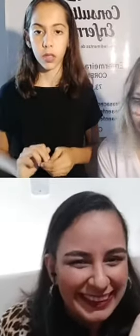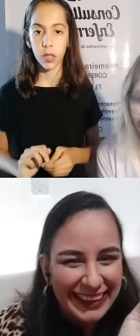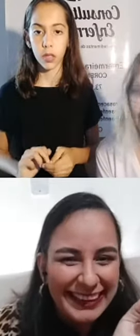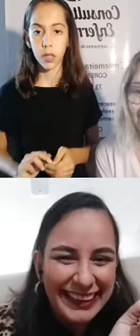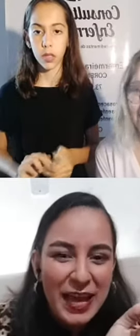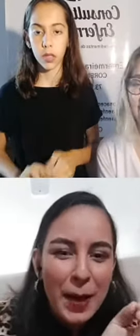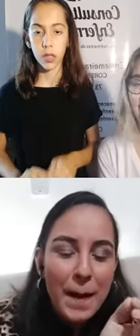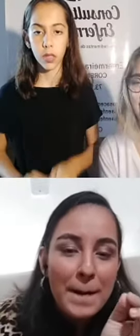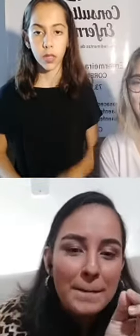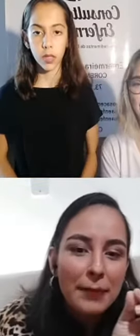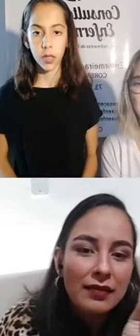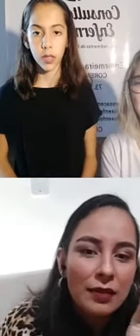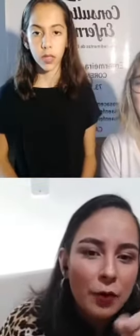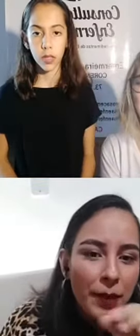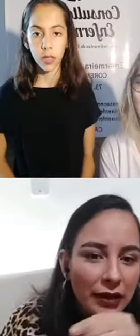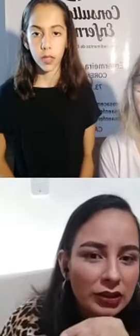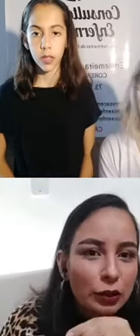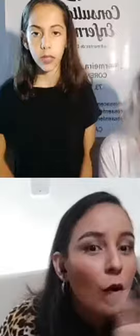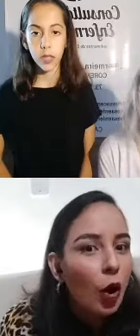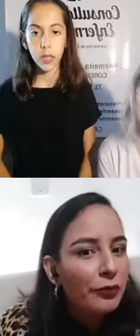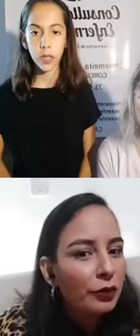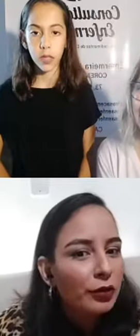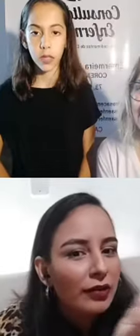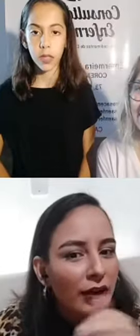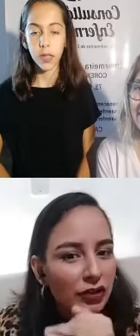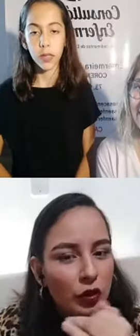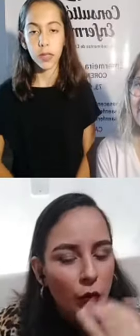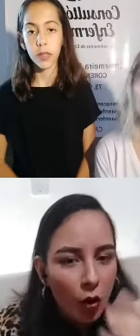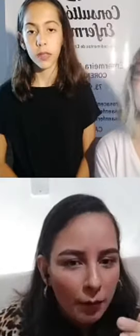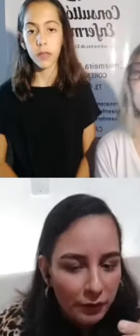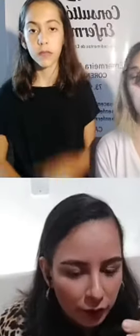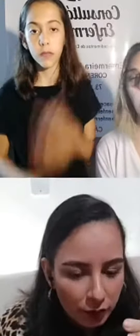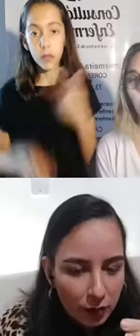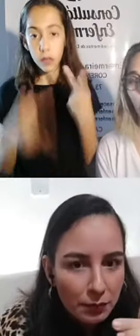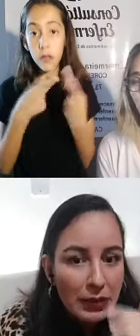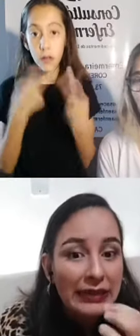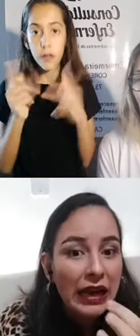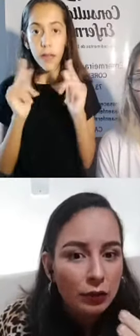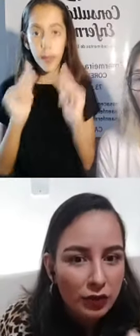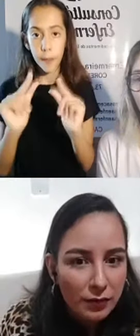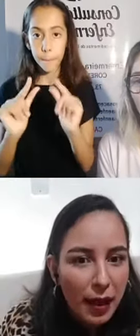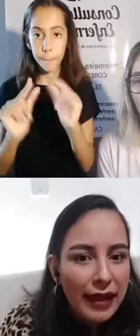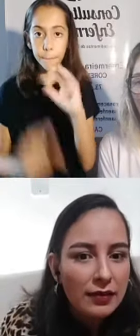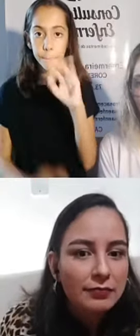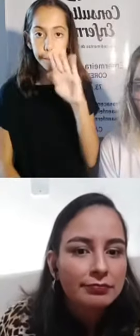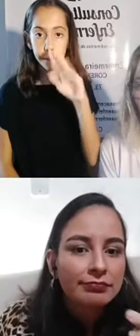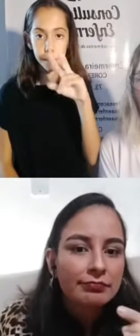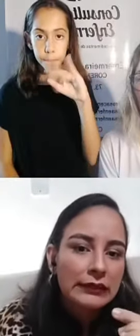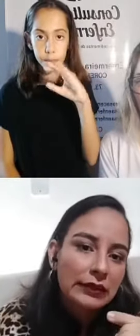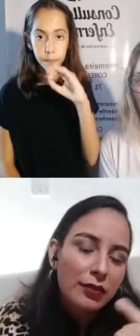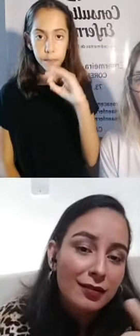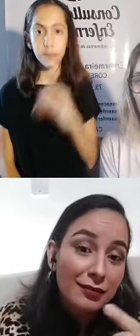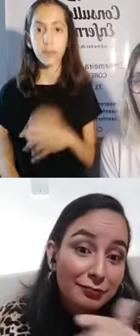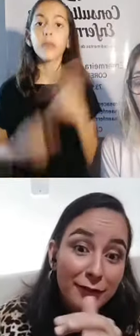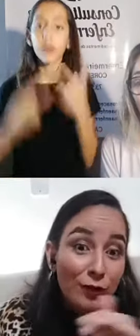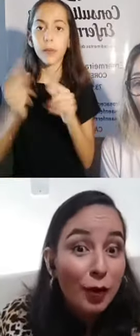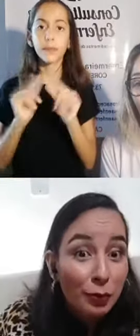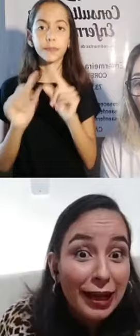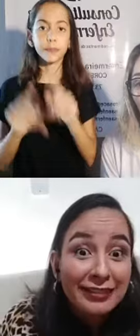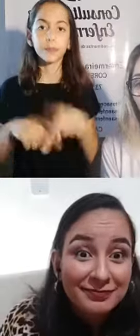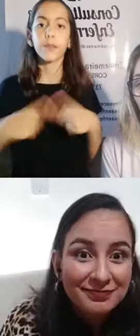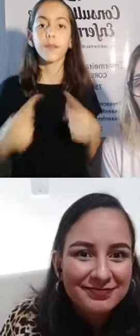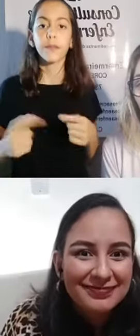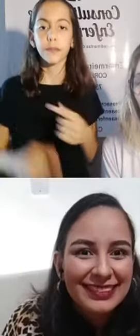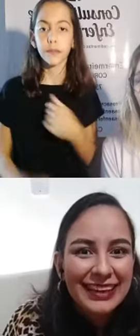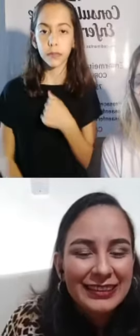pessoa, né? Mas eu vou partir do óbvio, né? Que eu acho que o óbvio me traduz mais. Então, assim, eu sou uma